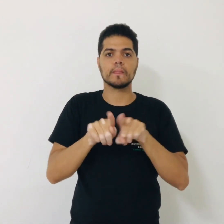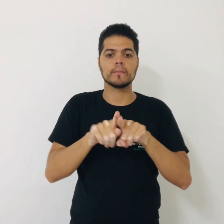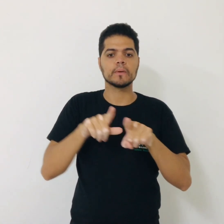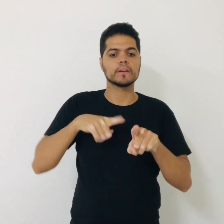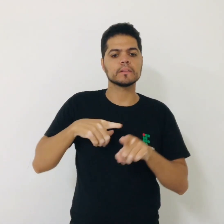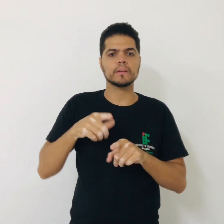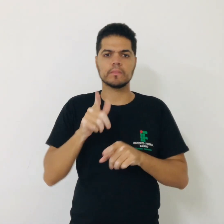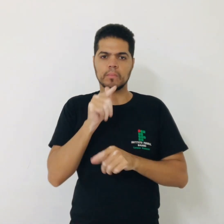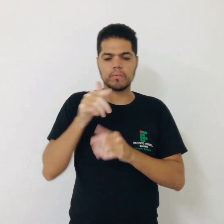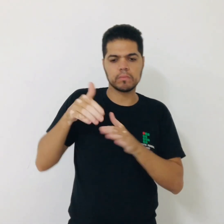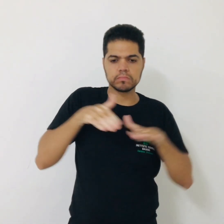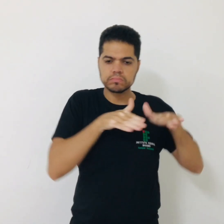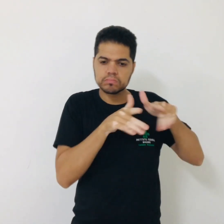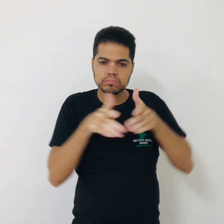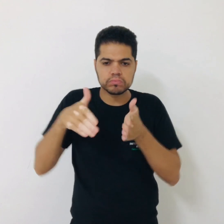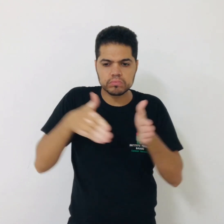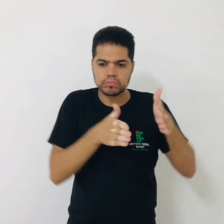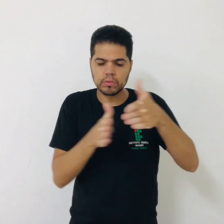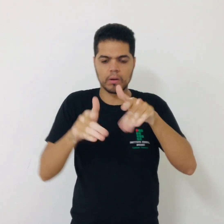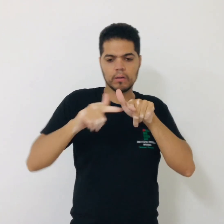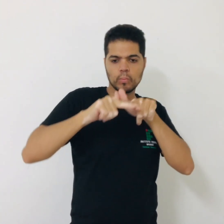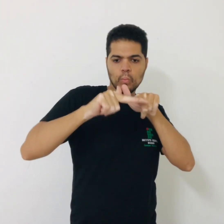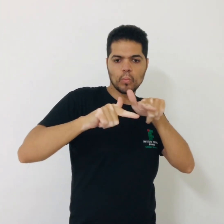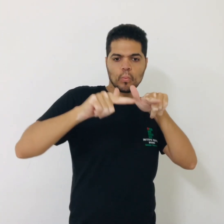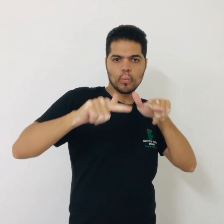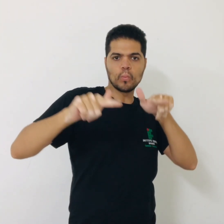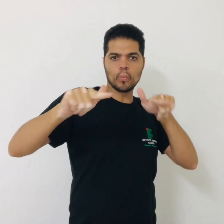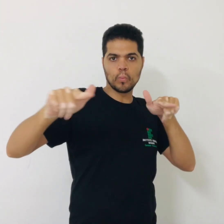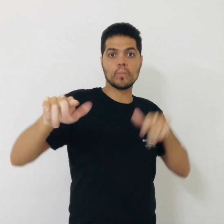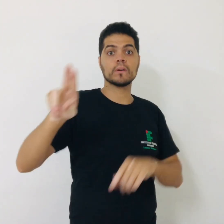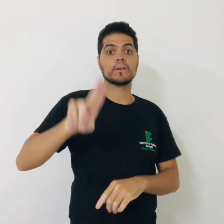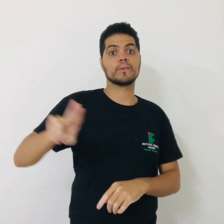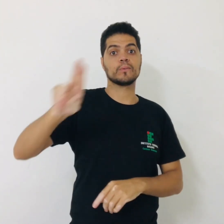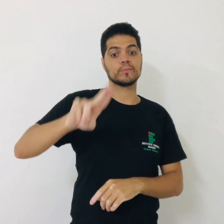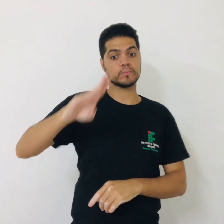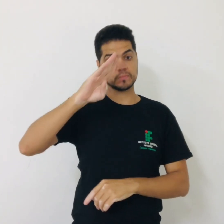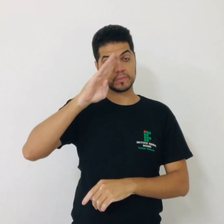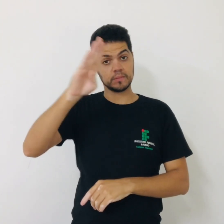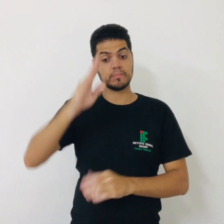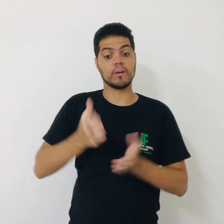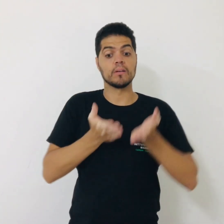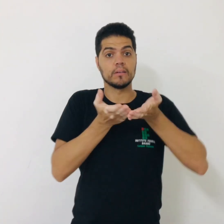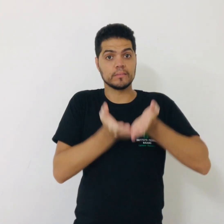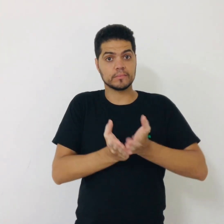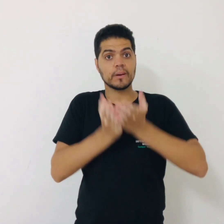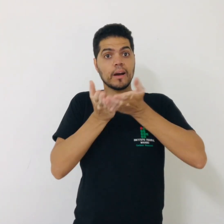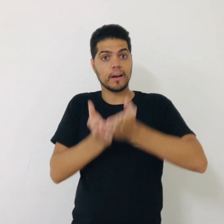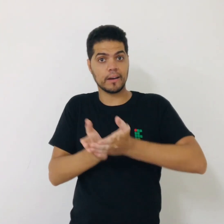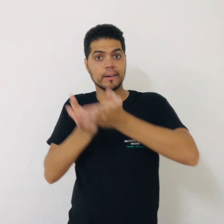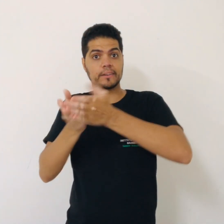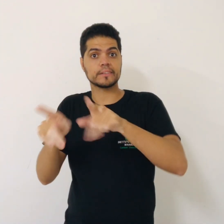estrada da região norte do país, pela grande quantidade de água, tem também grande